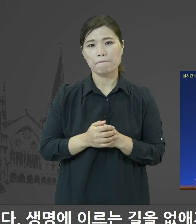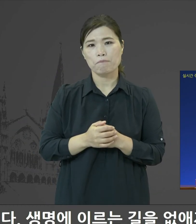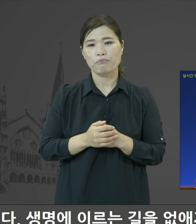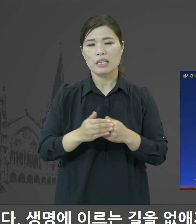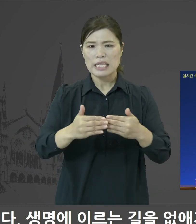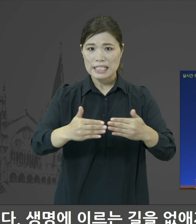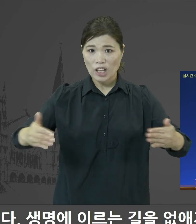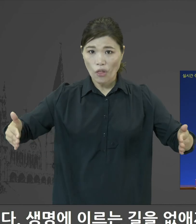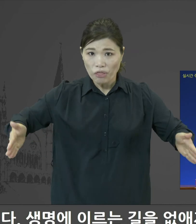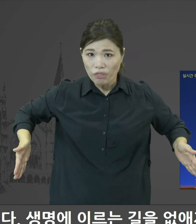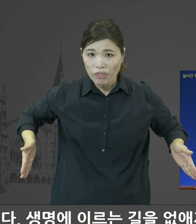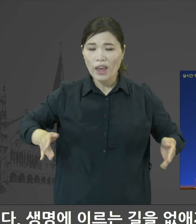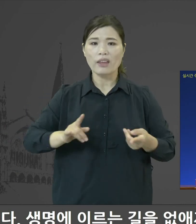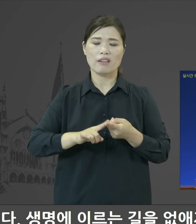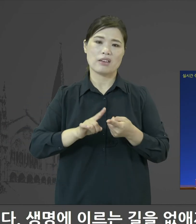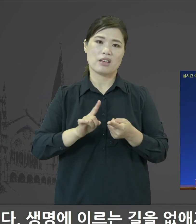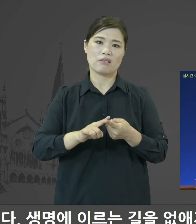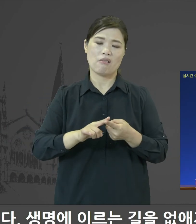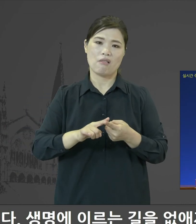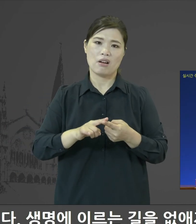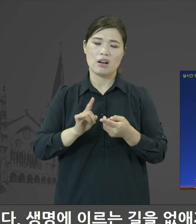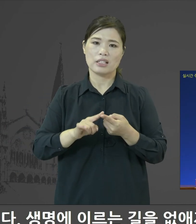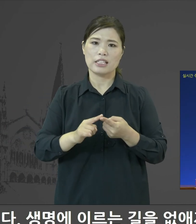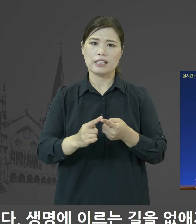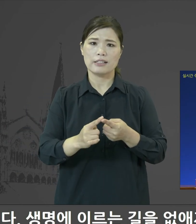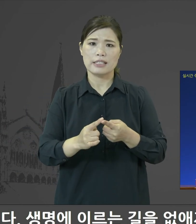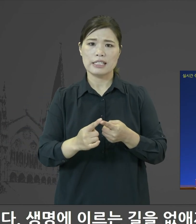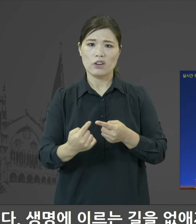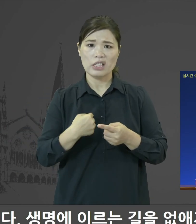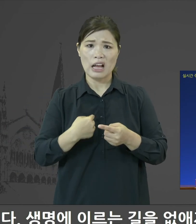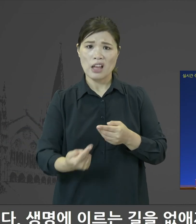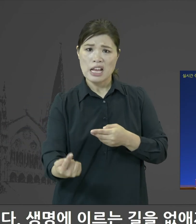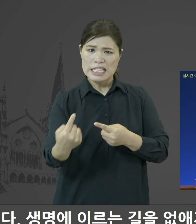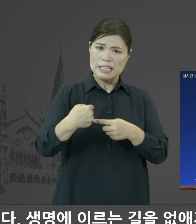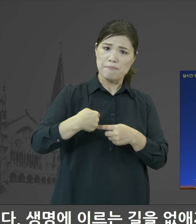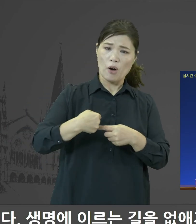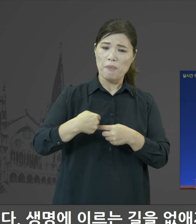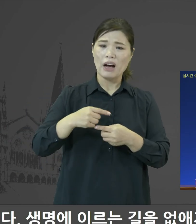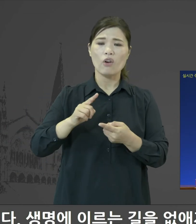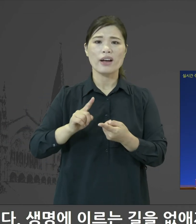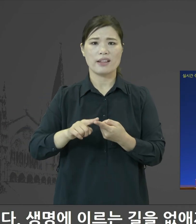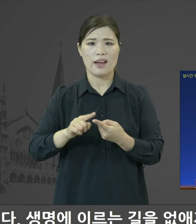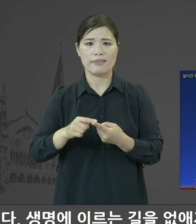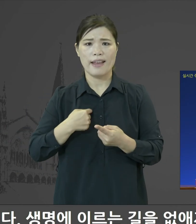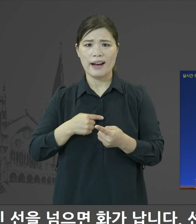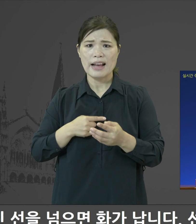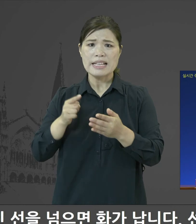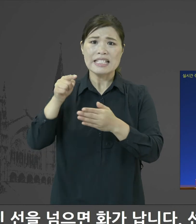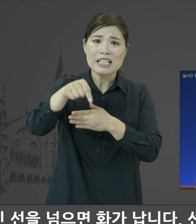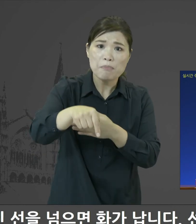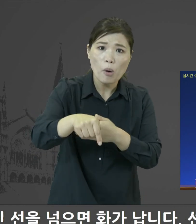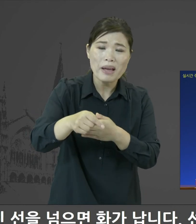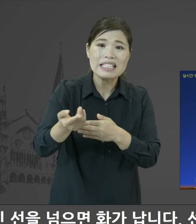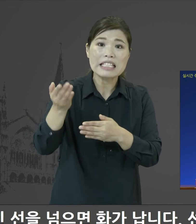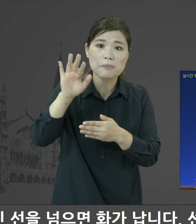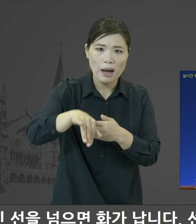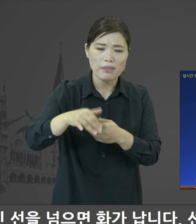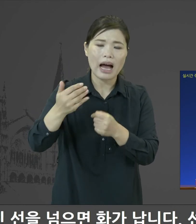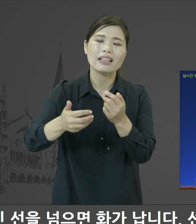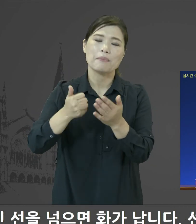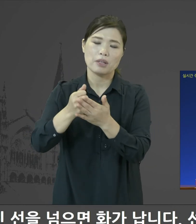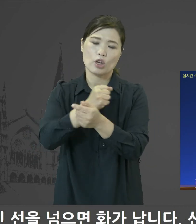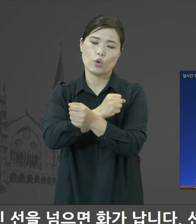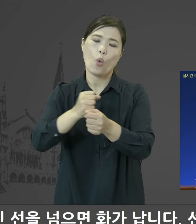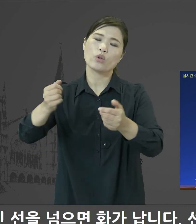선을 넘어서 선을 침범한 우리들을 받아주시는 게 하나님의 용서인 겁니다. 선